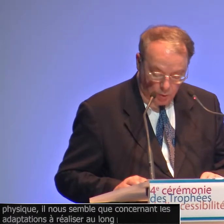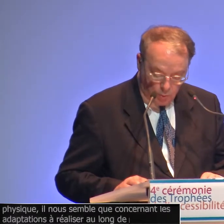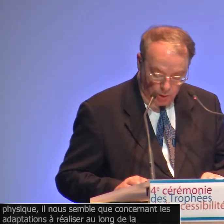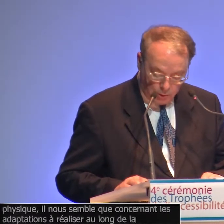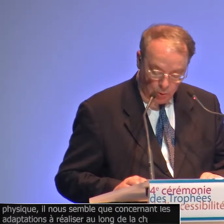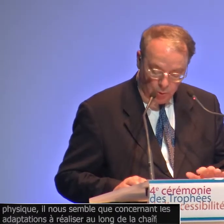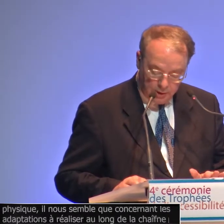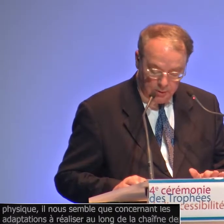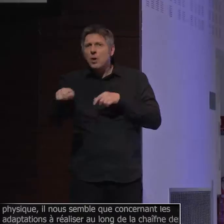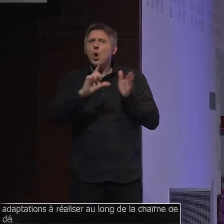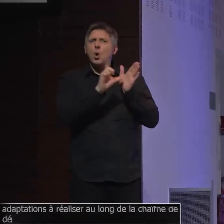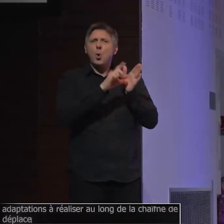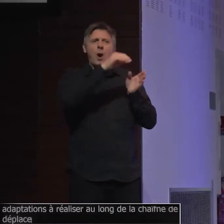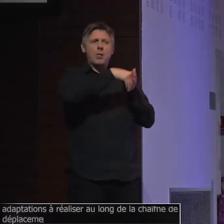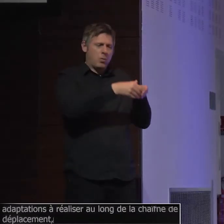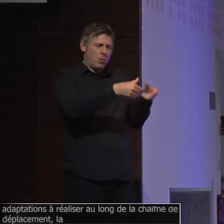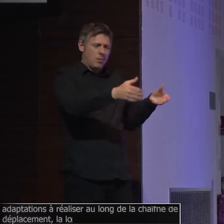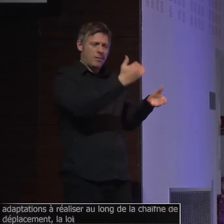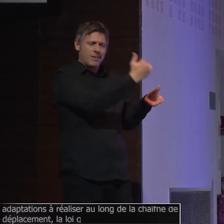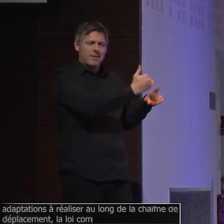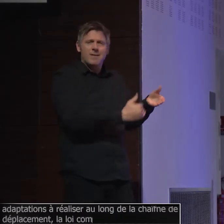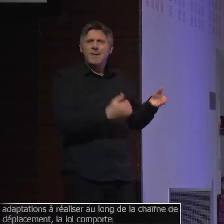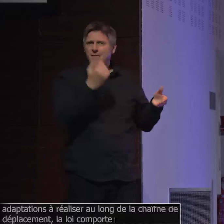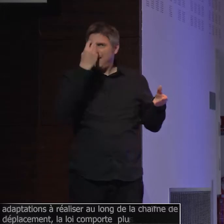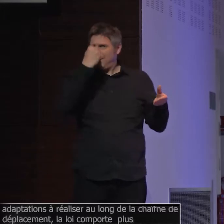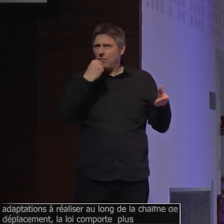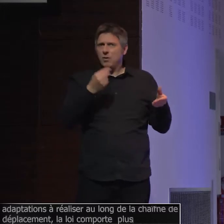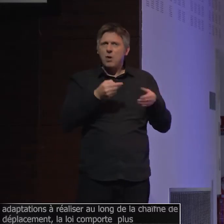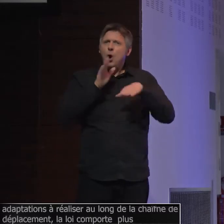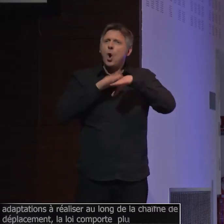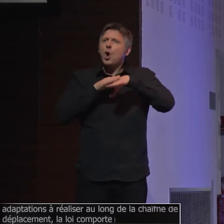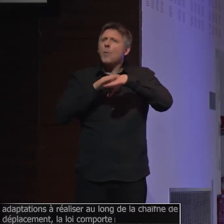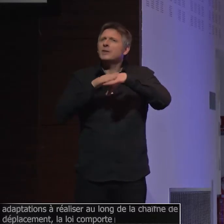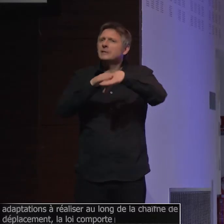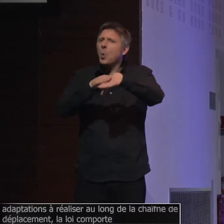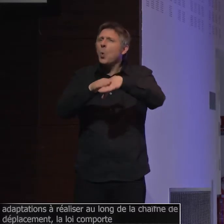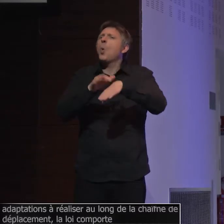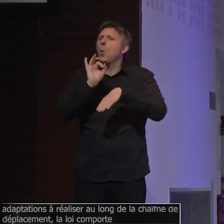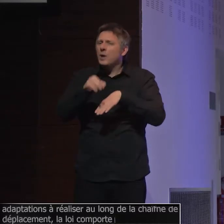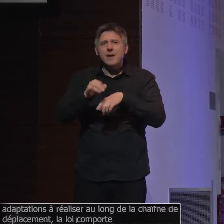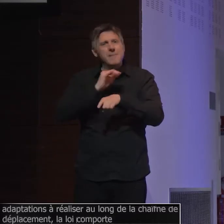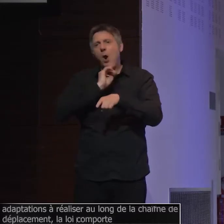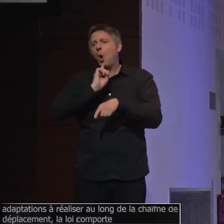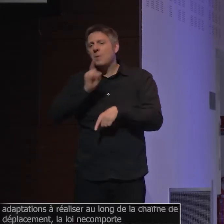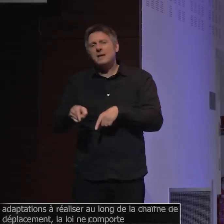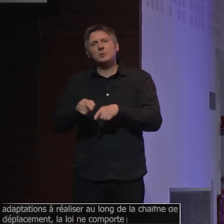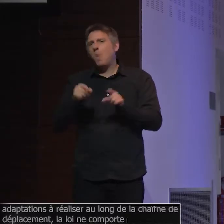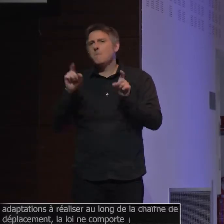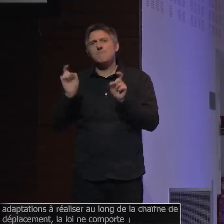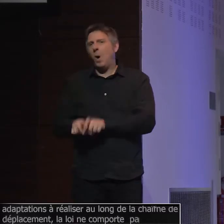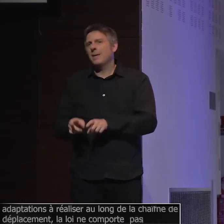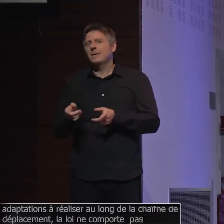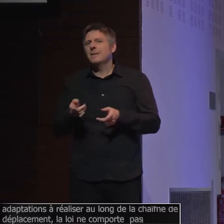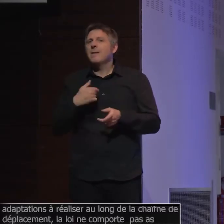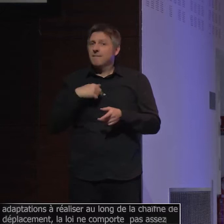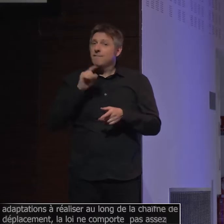la loi comporte, au titre de la déficience visuelle, plus de recommandations que d'obligations. Nous demandons que